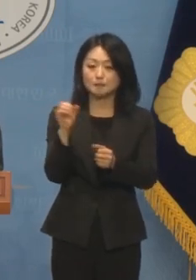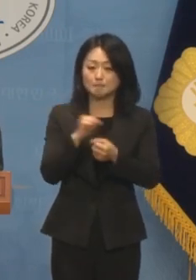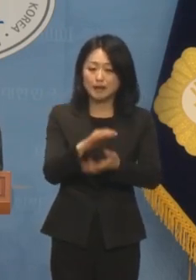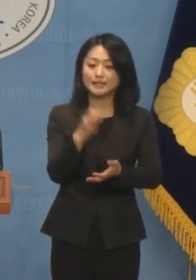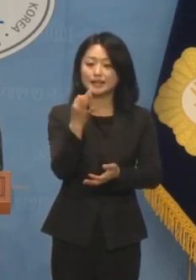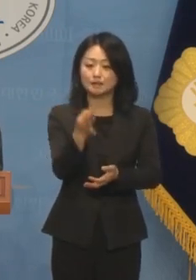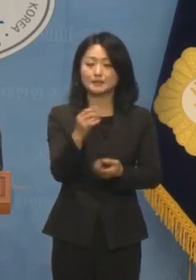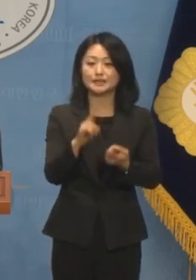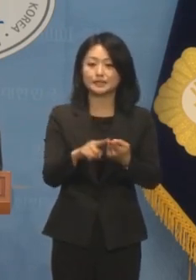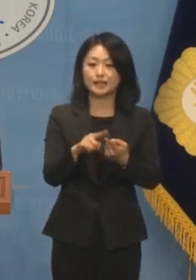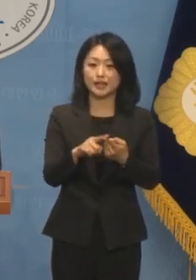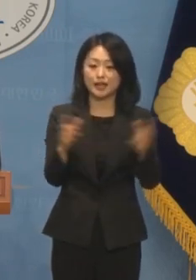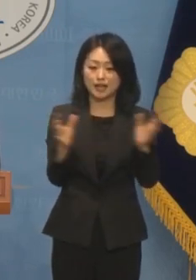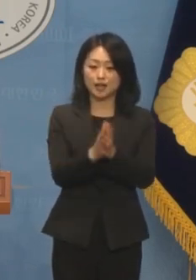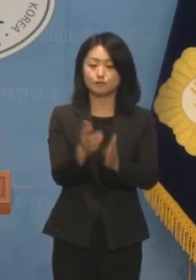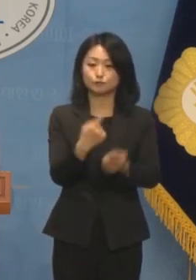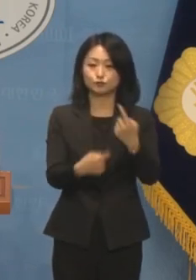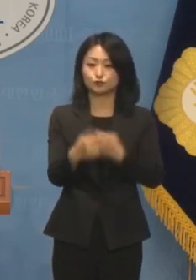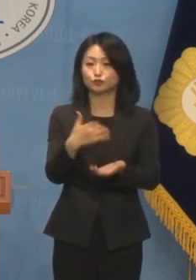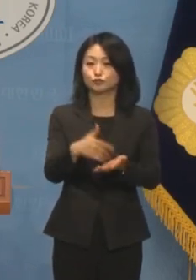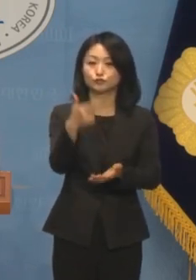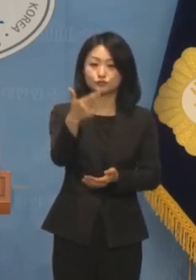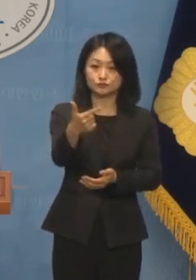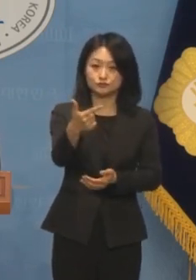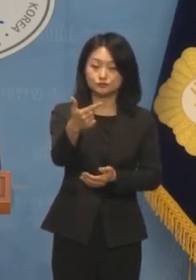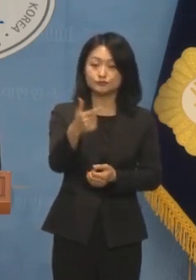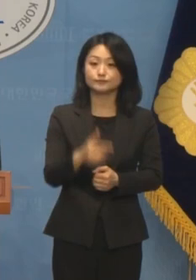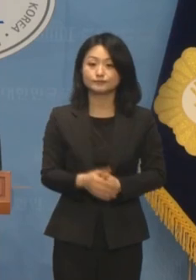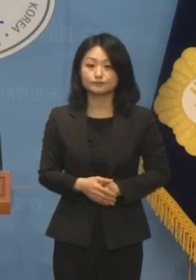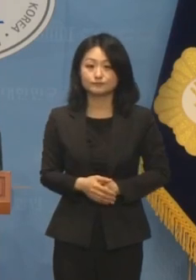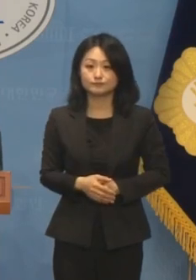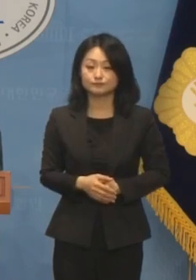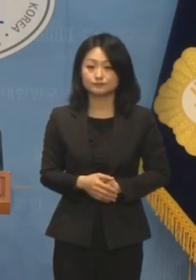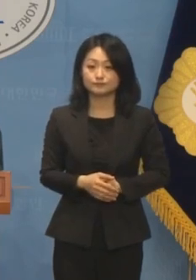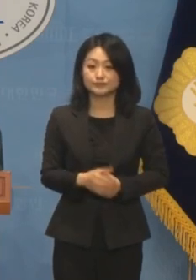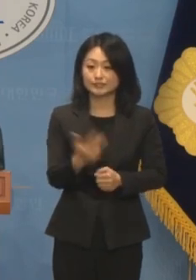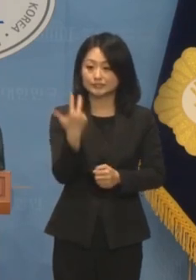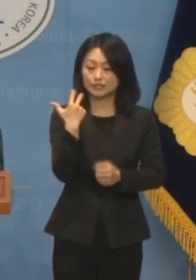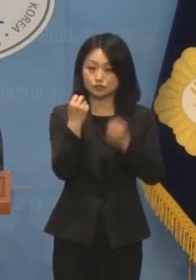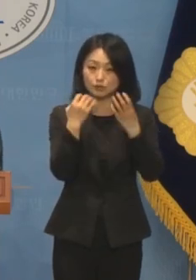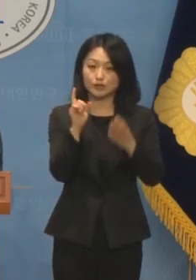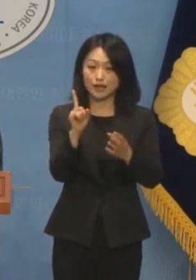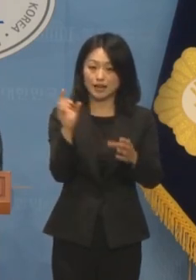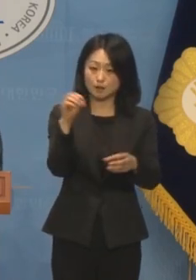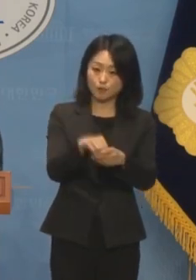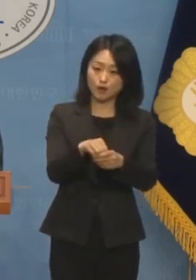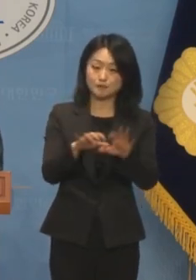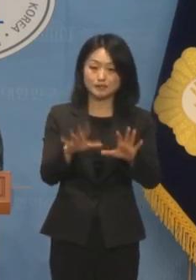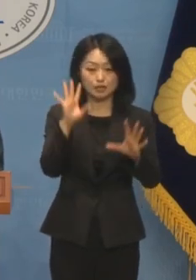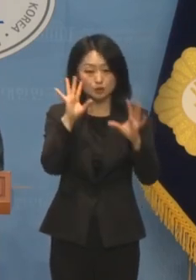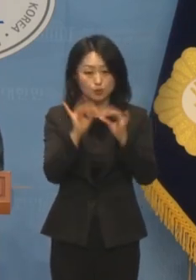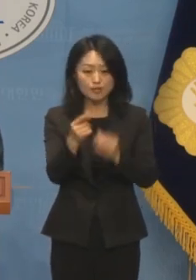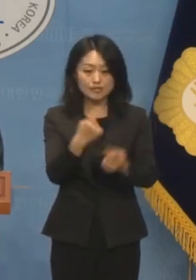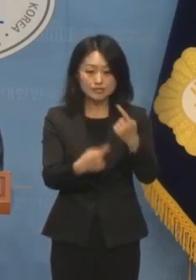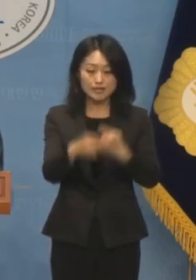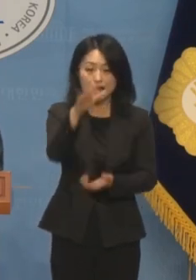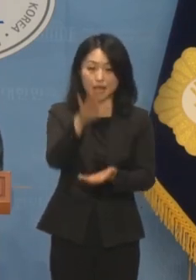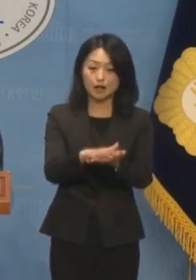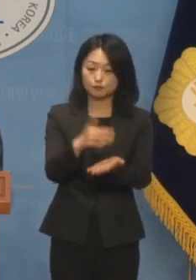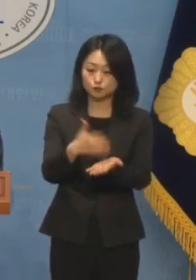등 총 6건으로 지난주 새로 공개된 청원을 포함해서 현재 동의 진행 중인 청원은